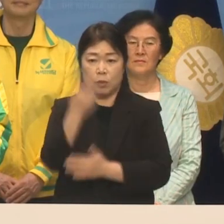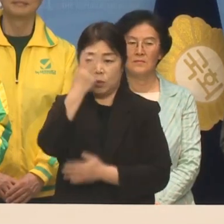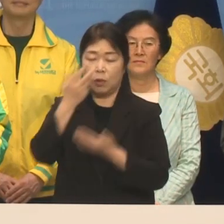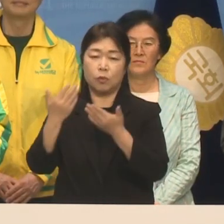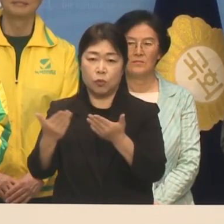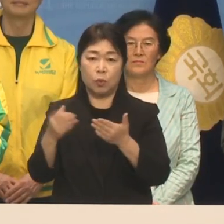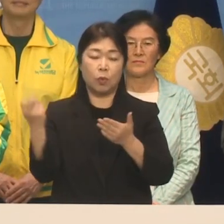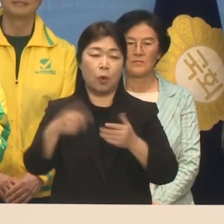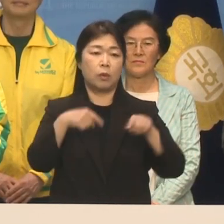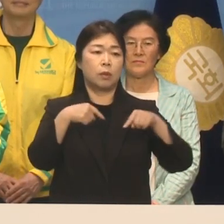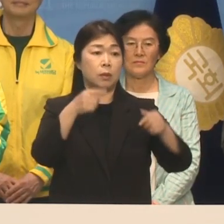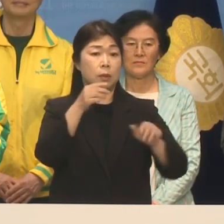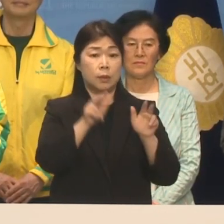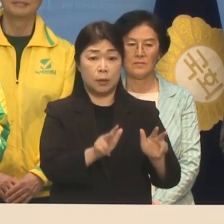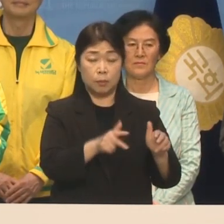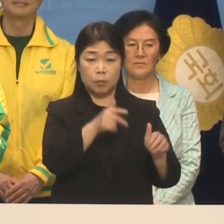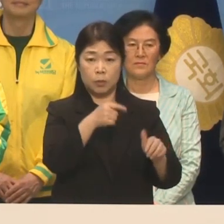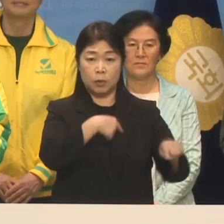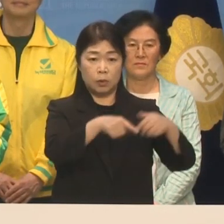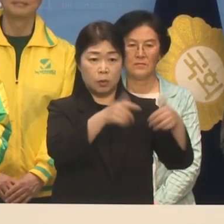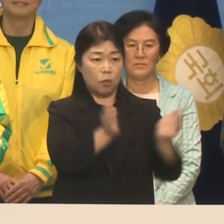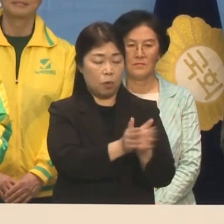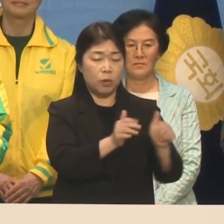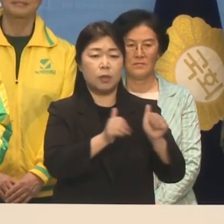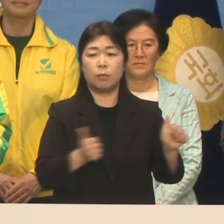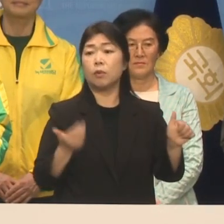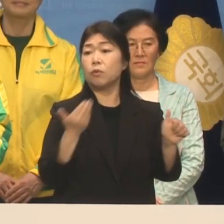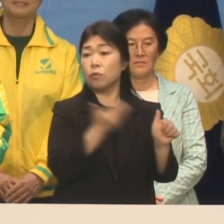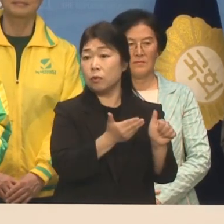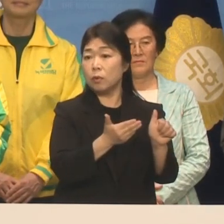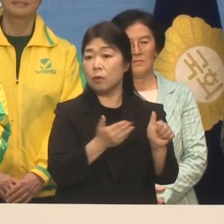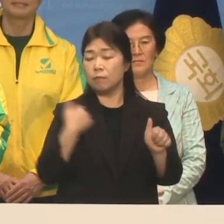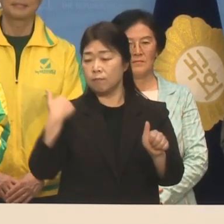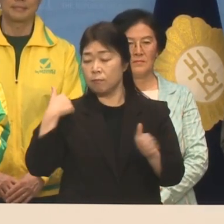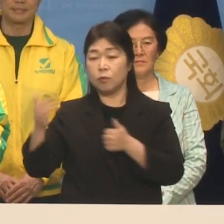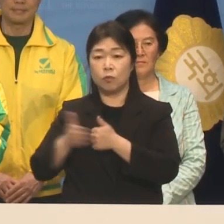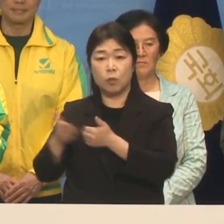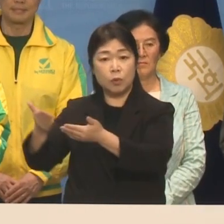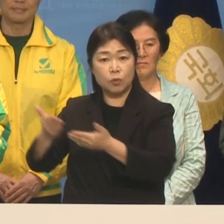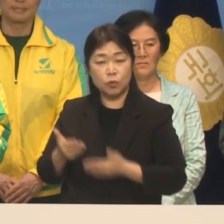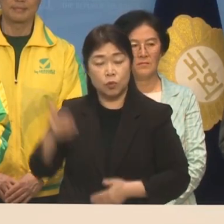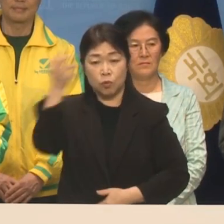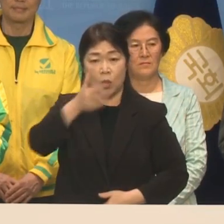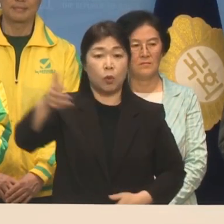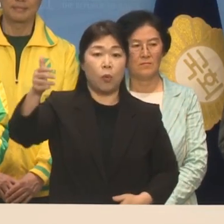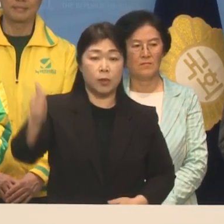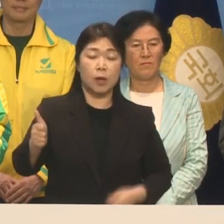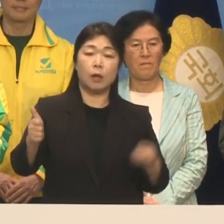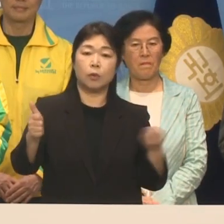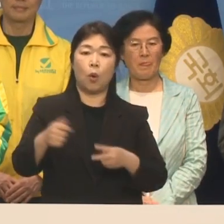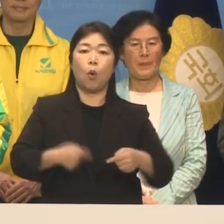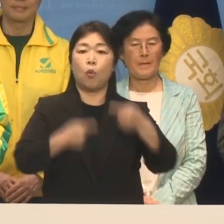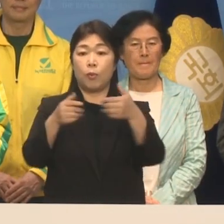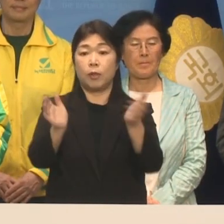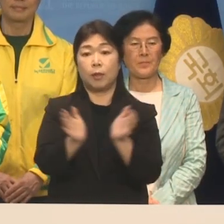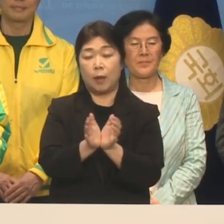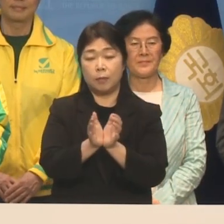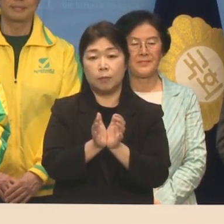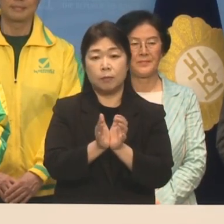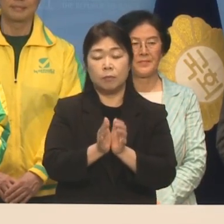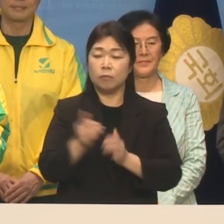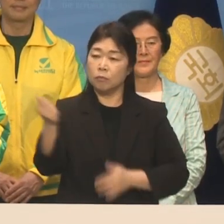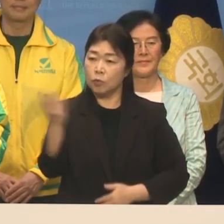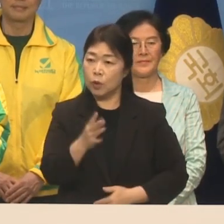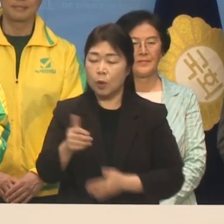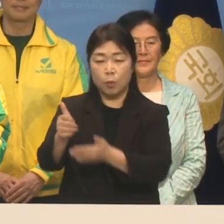심판을 정의롭게 하는 녹색정의당의 든든한 뒷배가 되어주실 후원회장과 고문단 분 중에